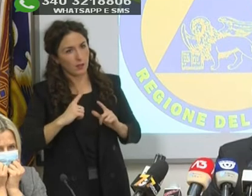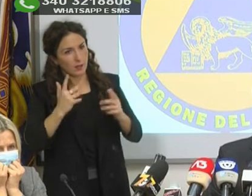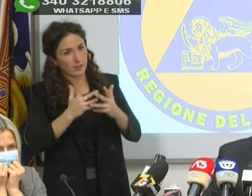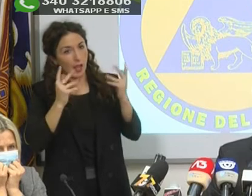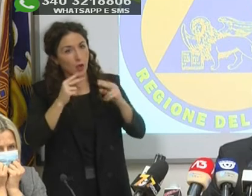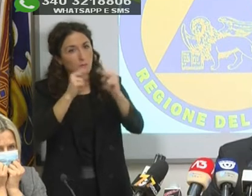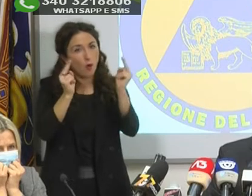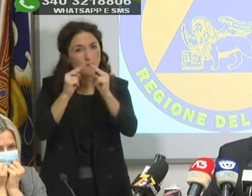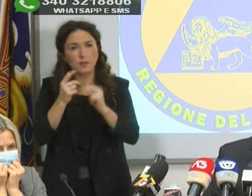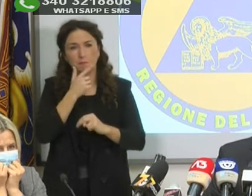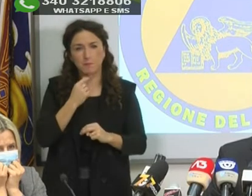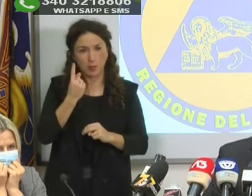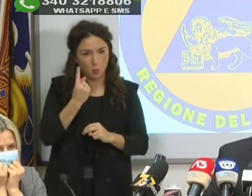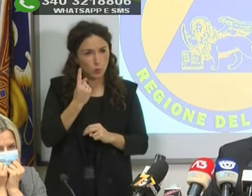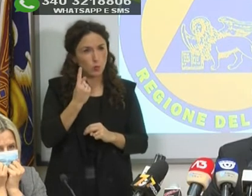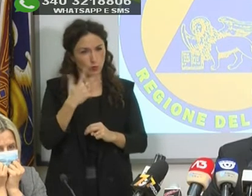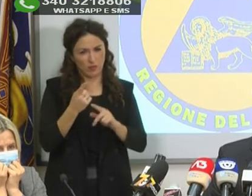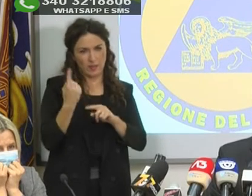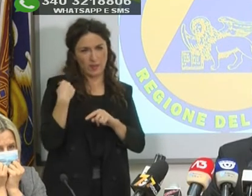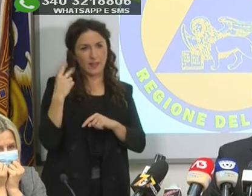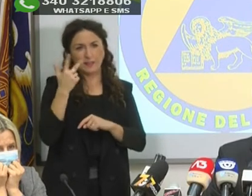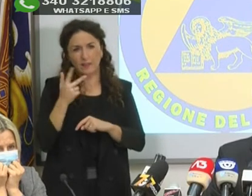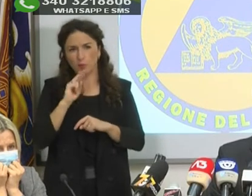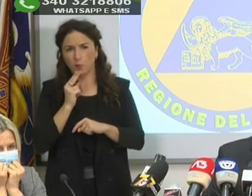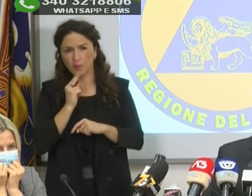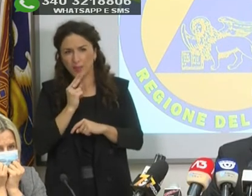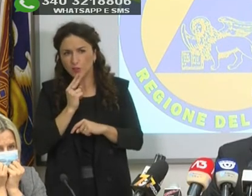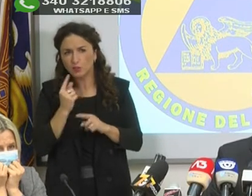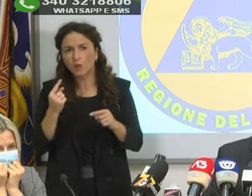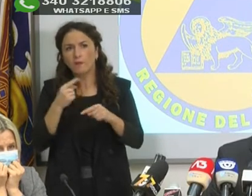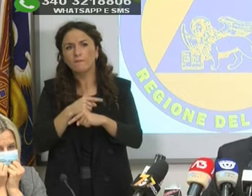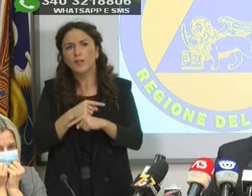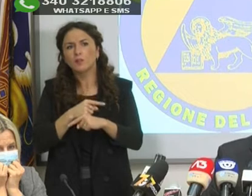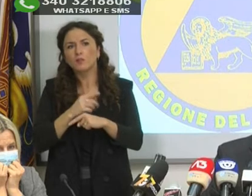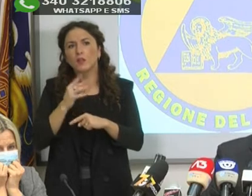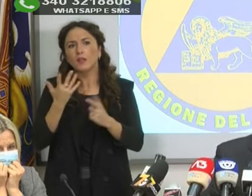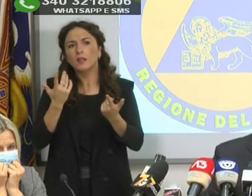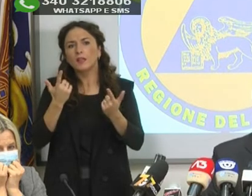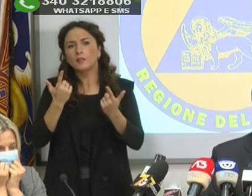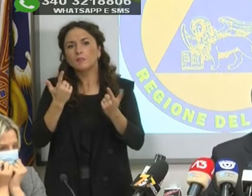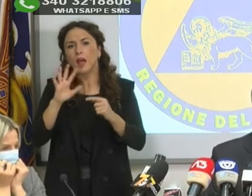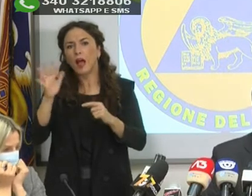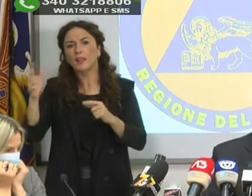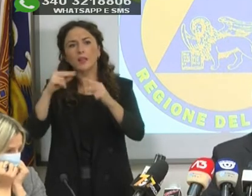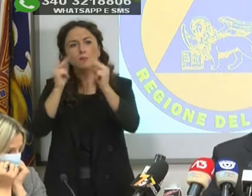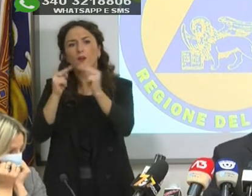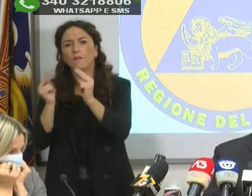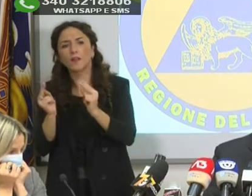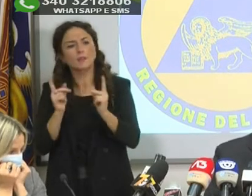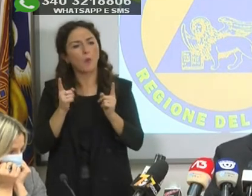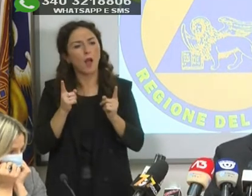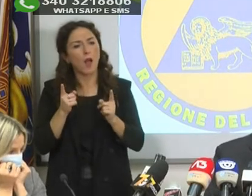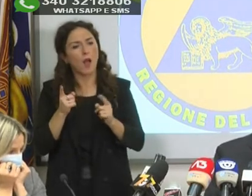delle province? Belluno c'è entrata ieri mattina, Treviso nel pomeriggio. Per quanto riguarda il posizionamento delle asticelle negli altri territori, a che punto